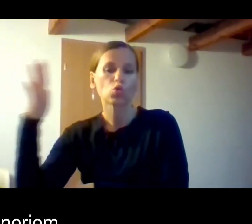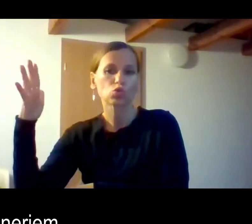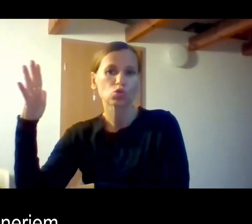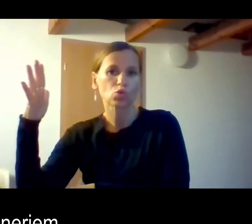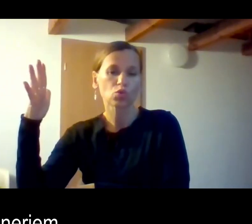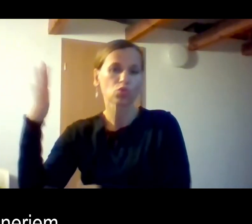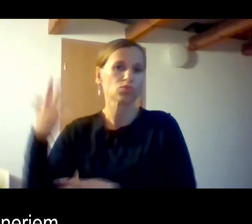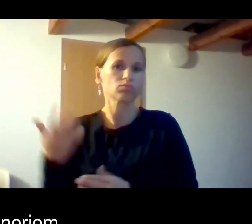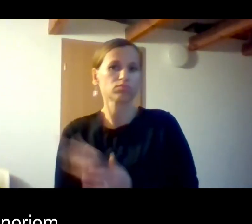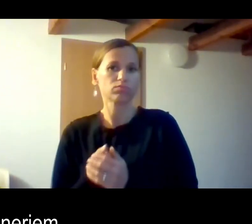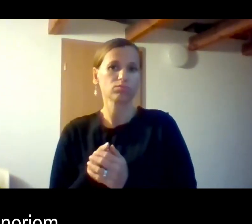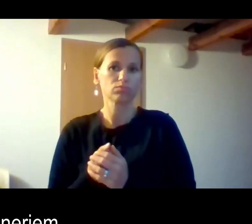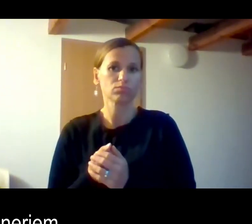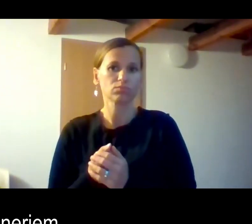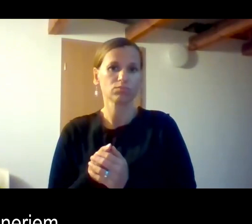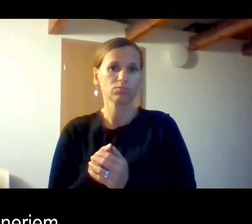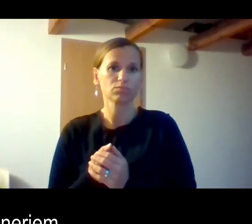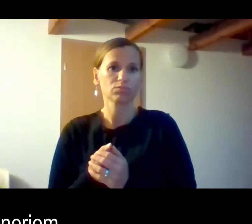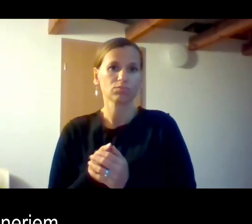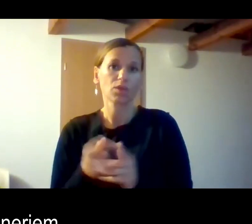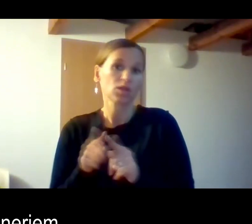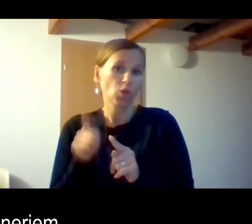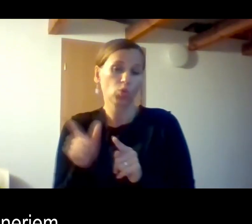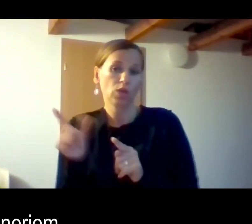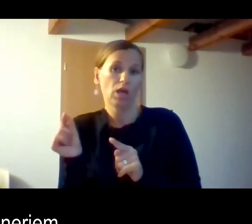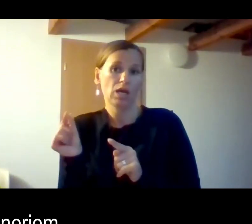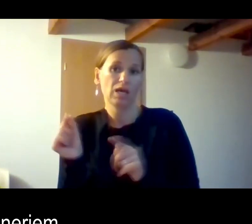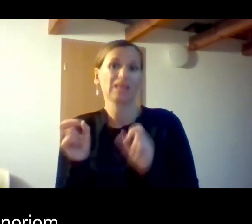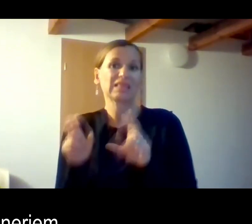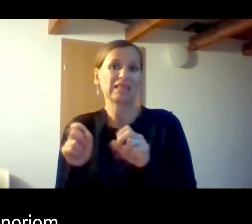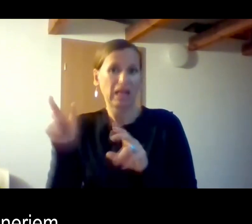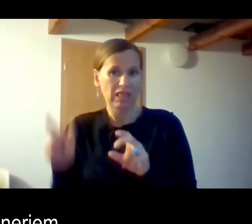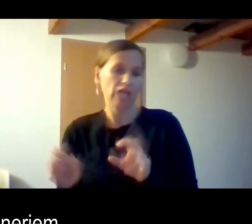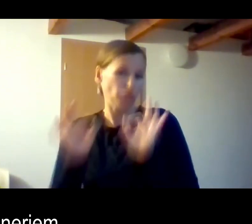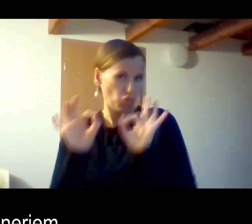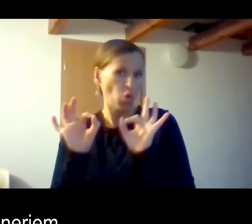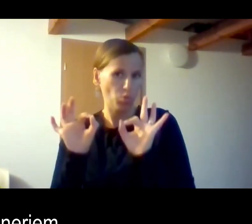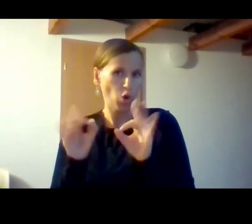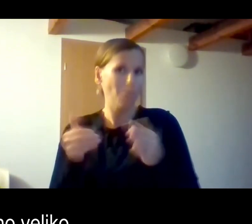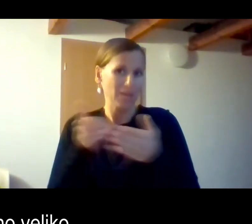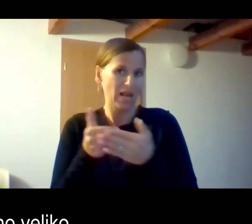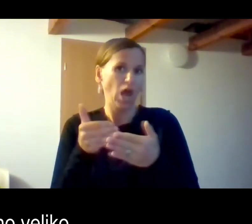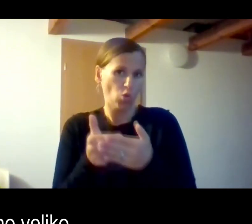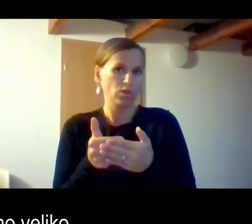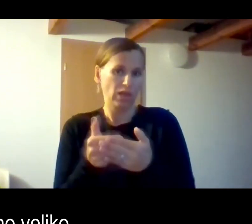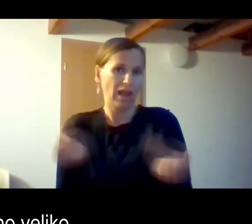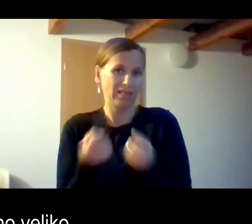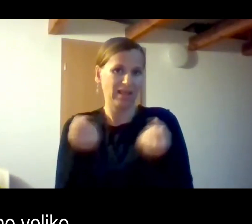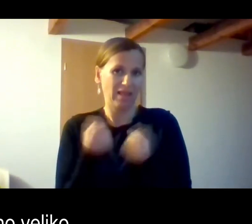Tako da, sva s trenerjem nekako uspešno prilagodila. Seveda je potrebno